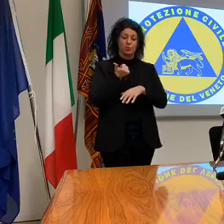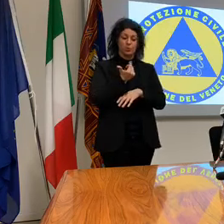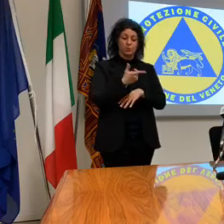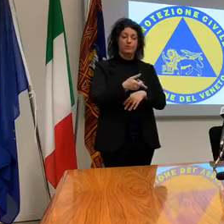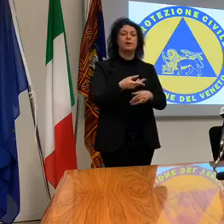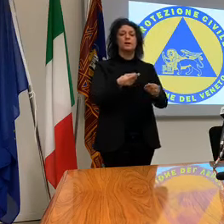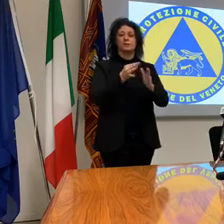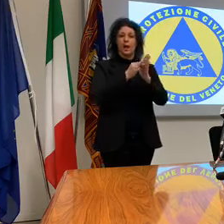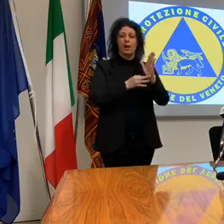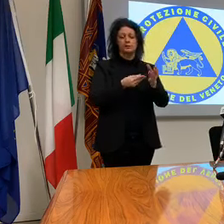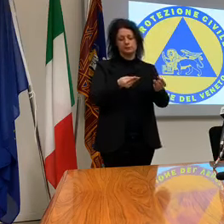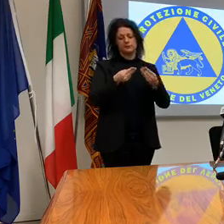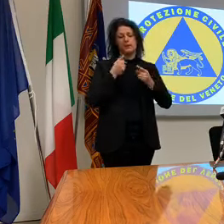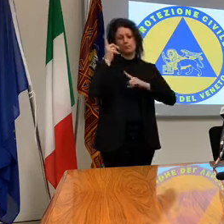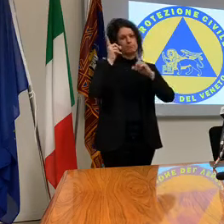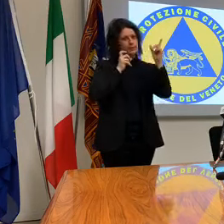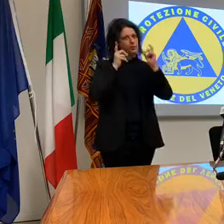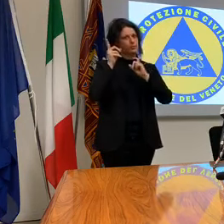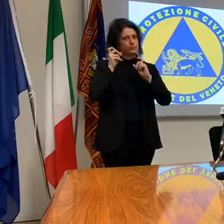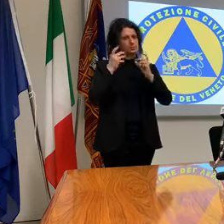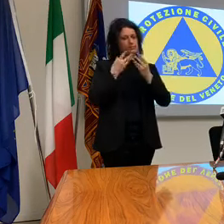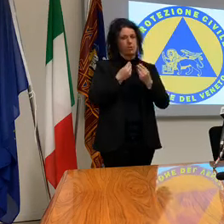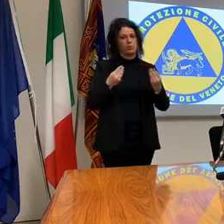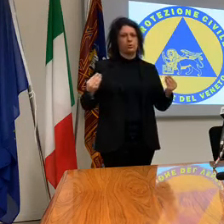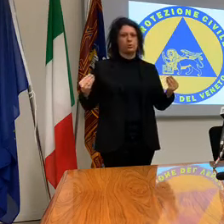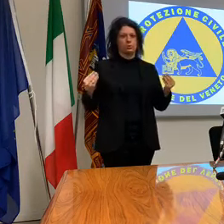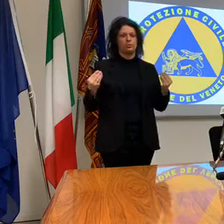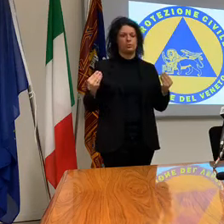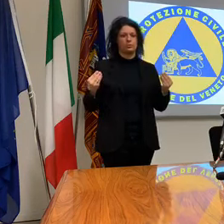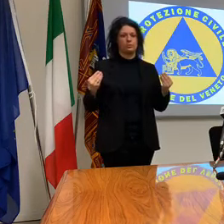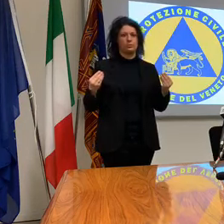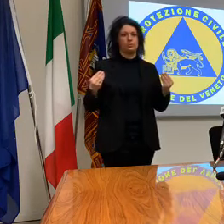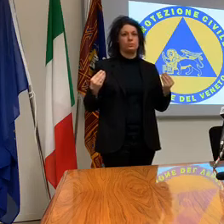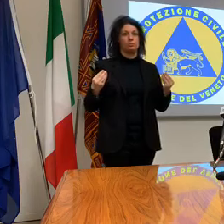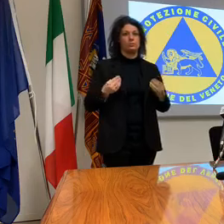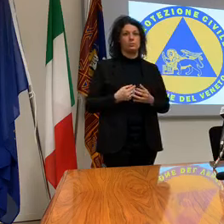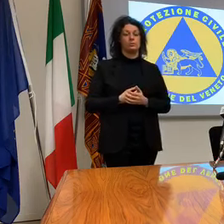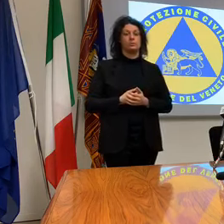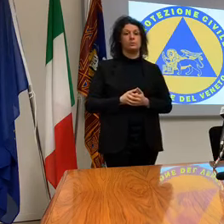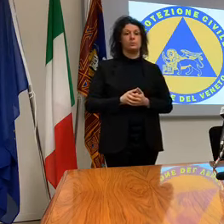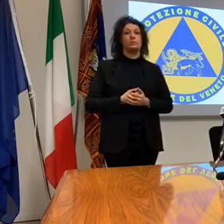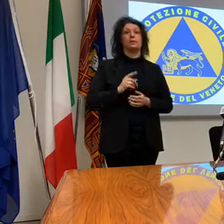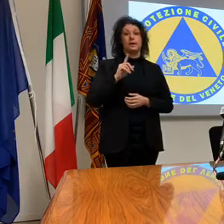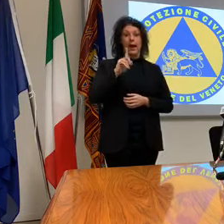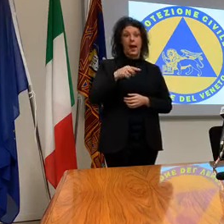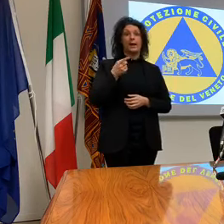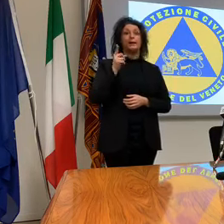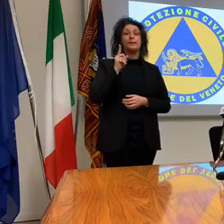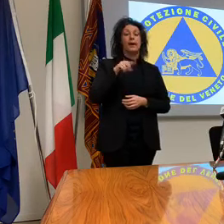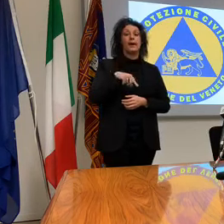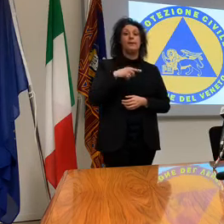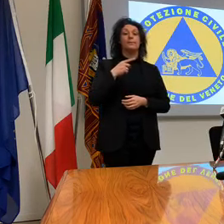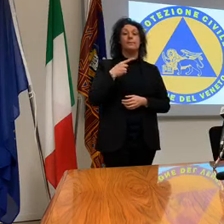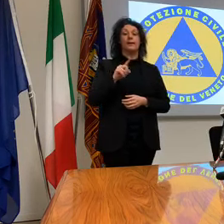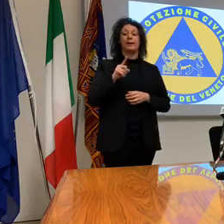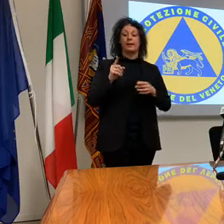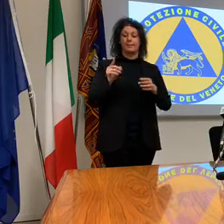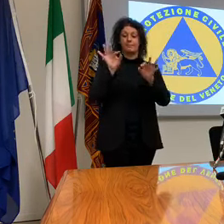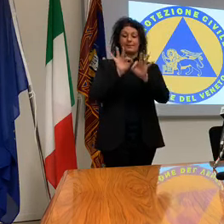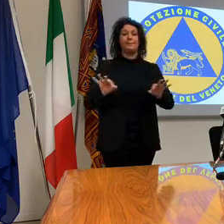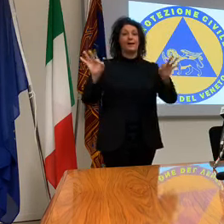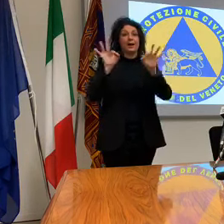e quindi ci metteva in attenzione rispetto appunto anche alla preparazione dei nuovi posti e quindi dei nuovi posti di